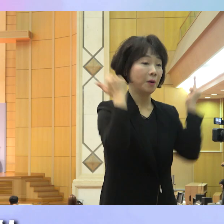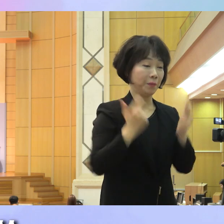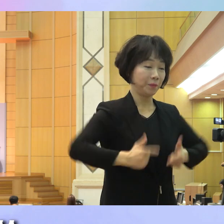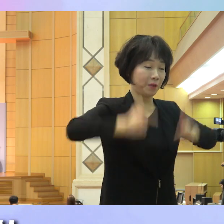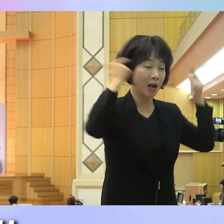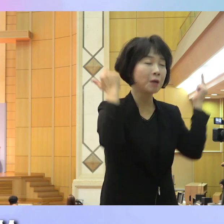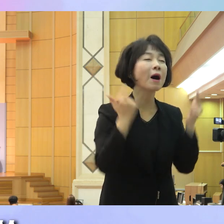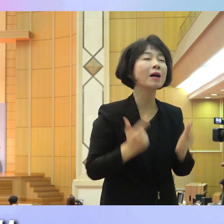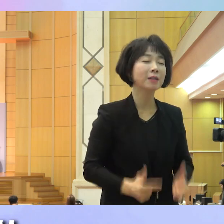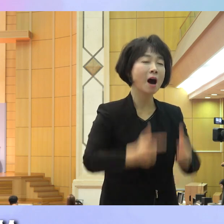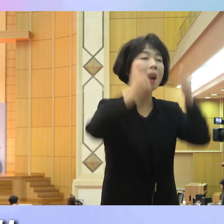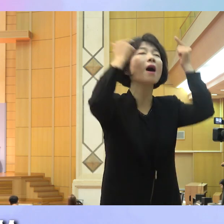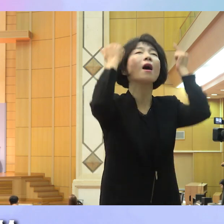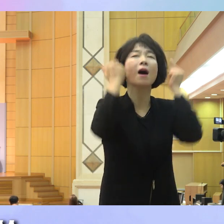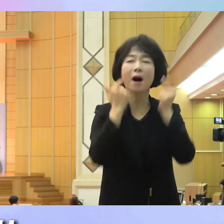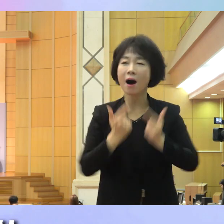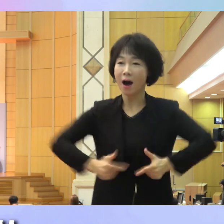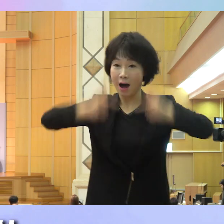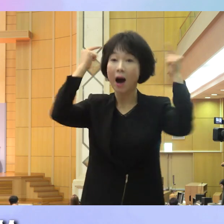날마다